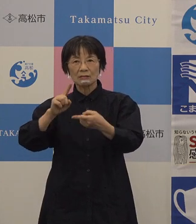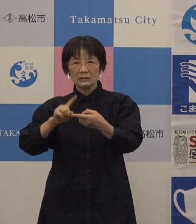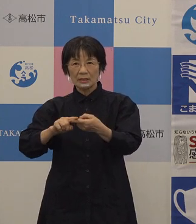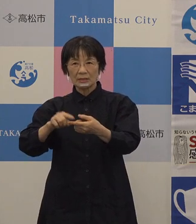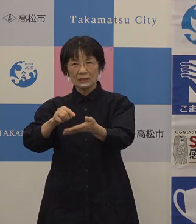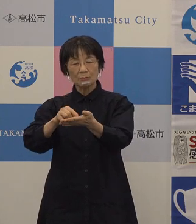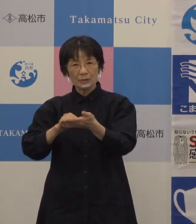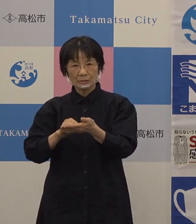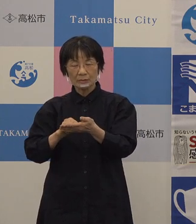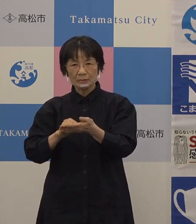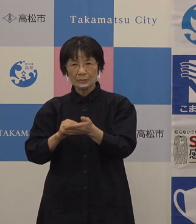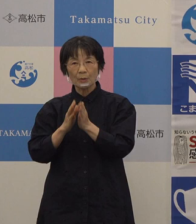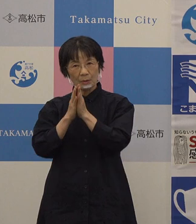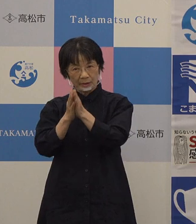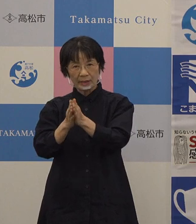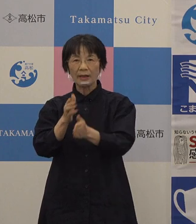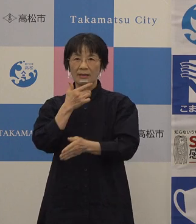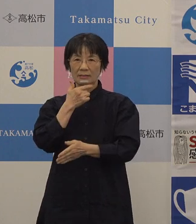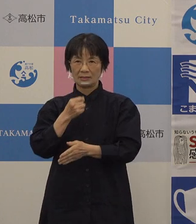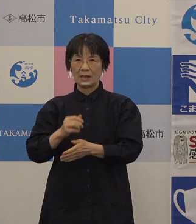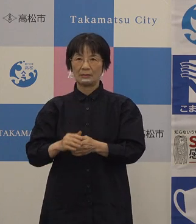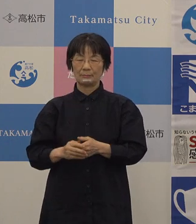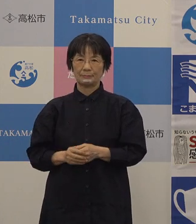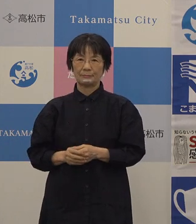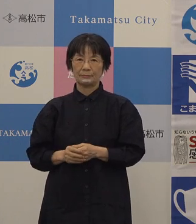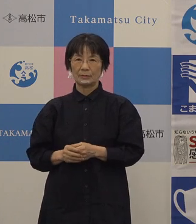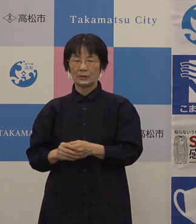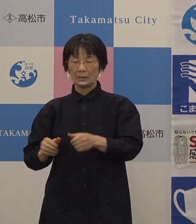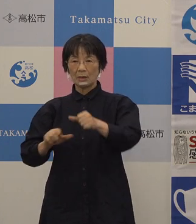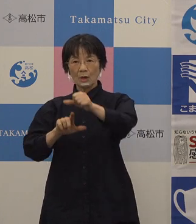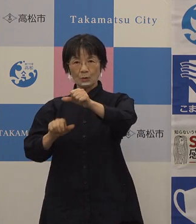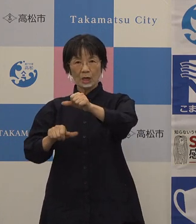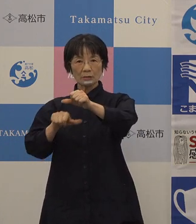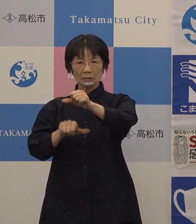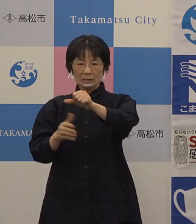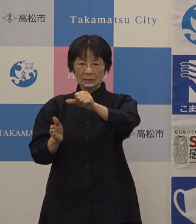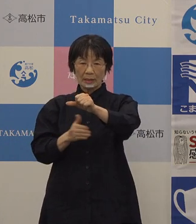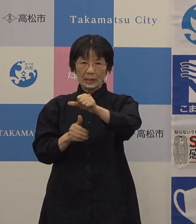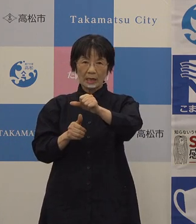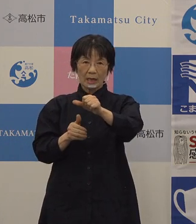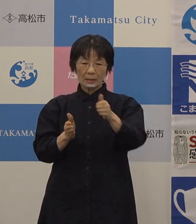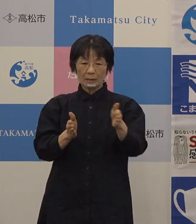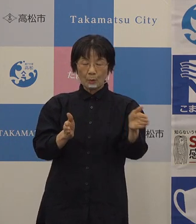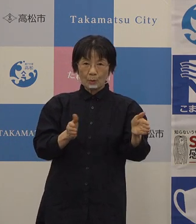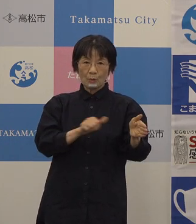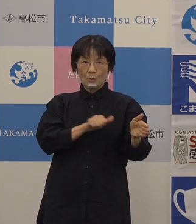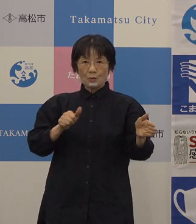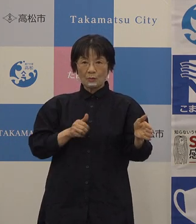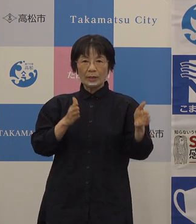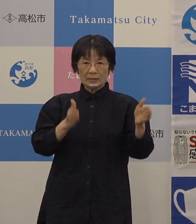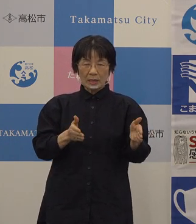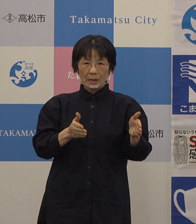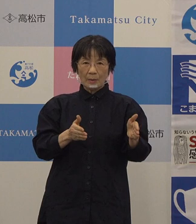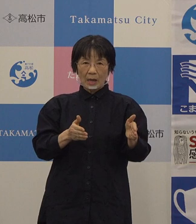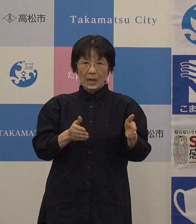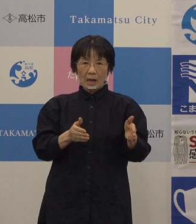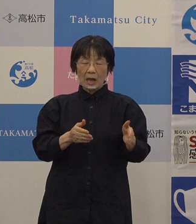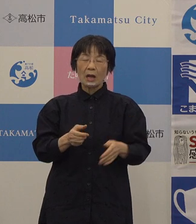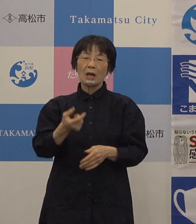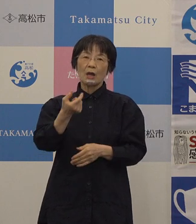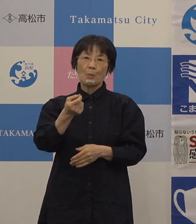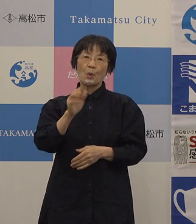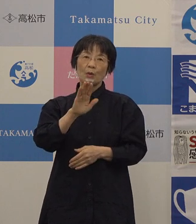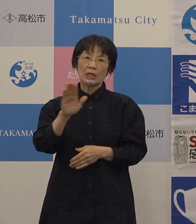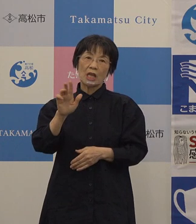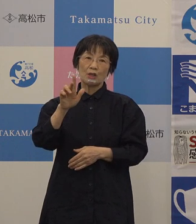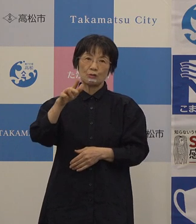し込みをお願いしたいと思っております。まあ、さらに5月5日から延べ5日間 モデルナ社製ワクチンによる予約なし